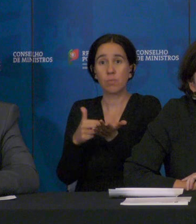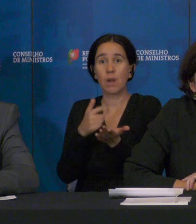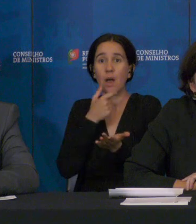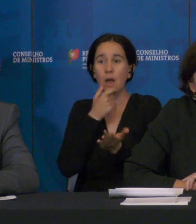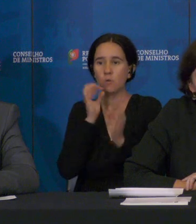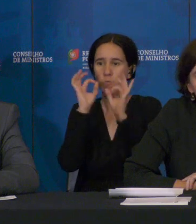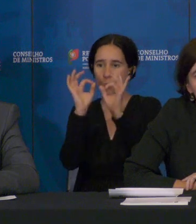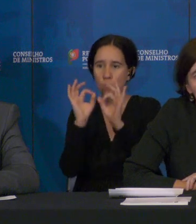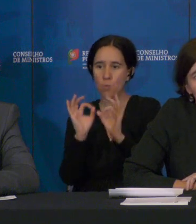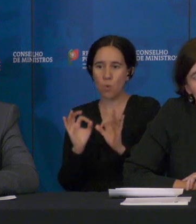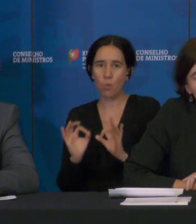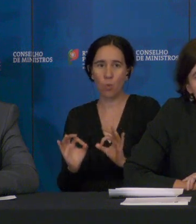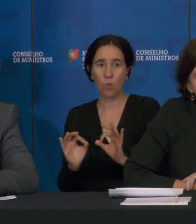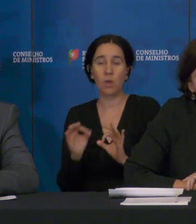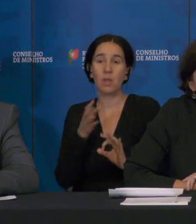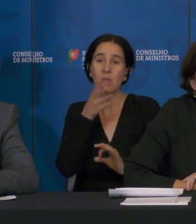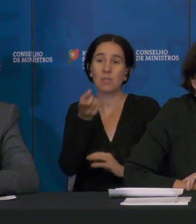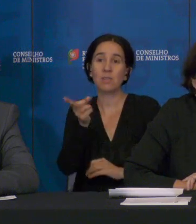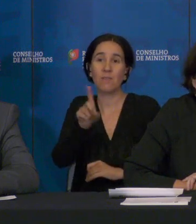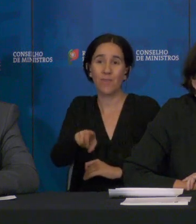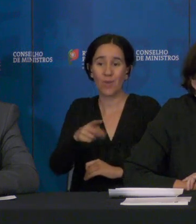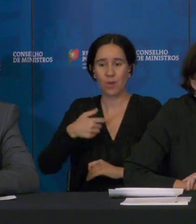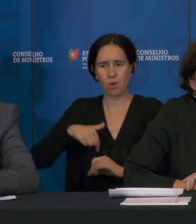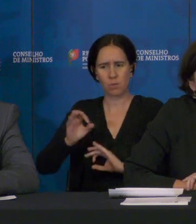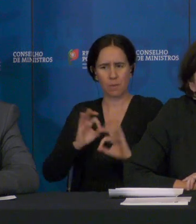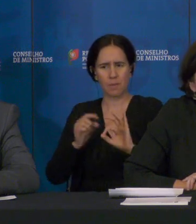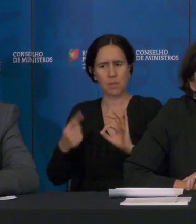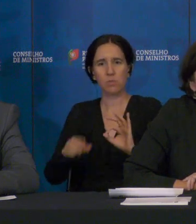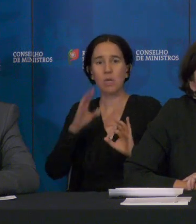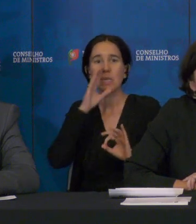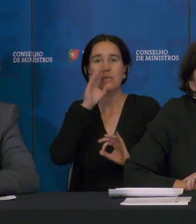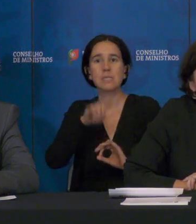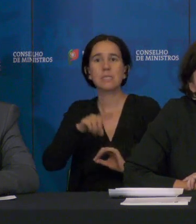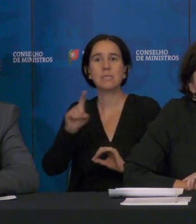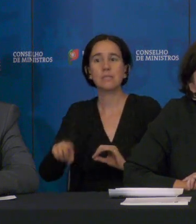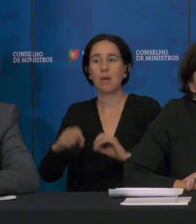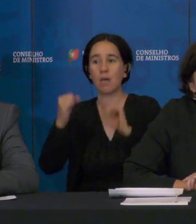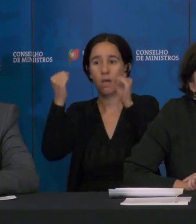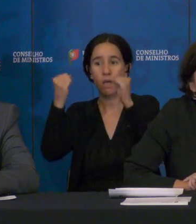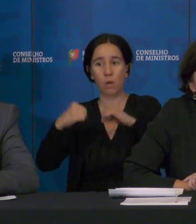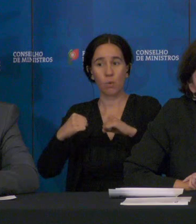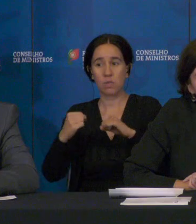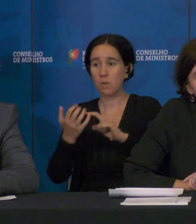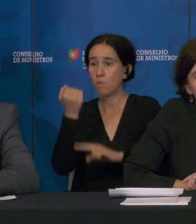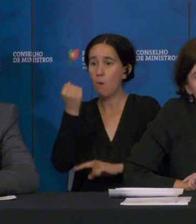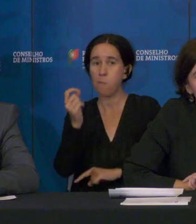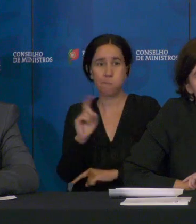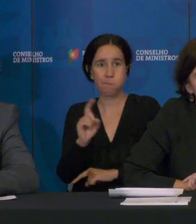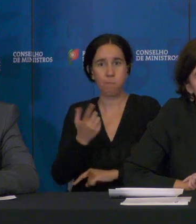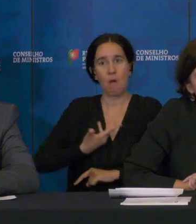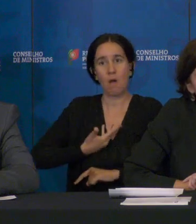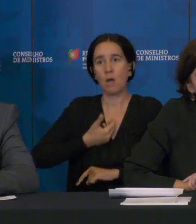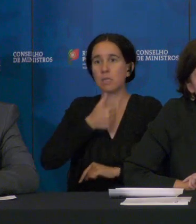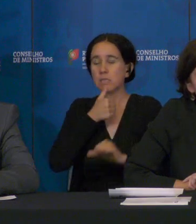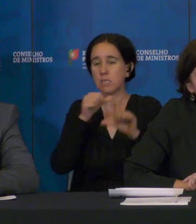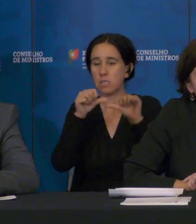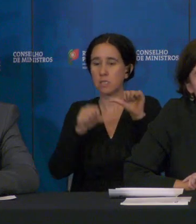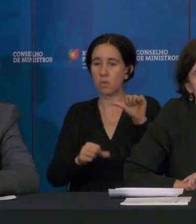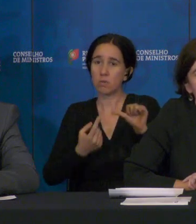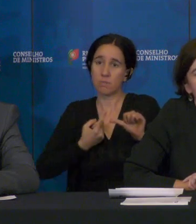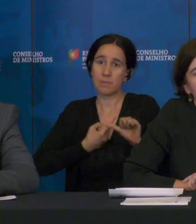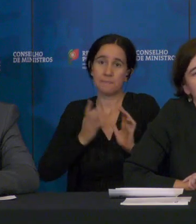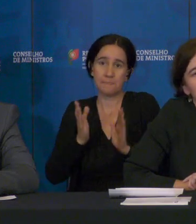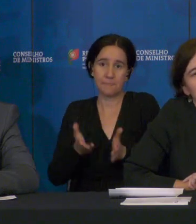sejam ultimadas, voltando a dizer que estamos preparados para caso o acordo não se confirme, tomar as decisões que temos de